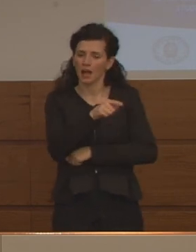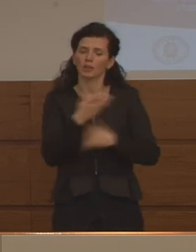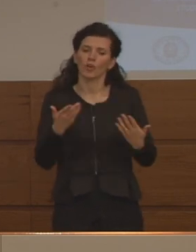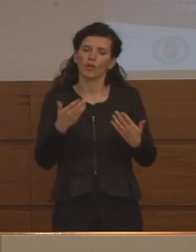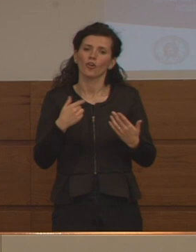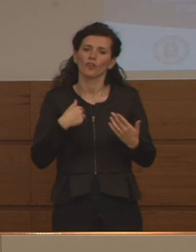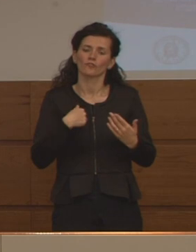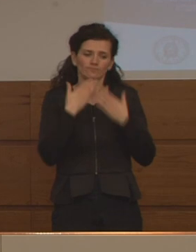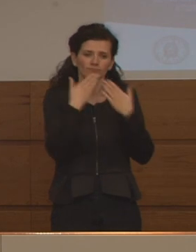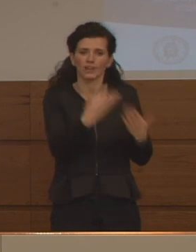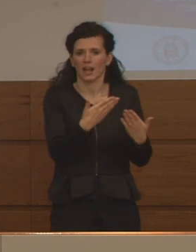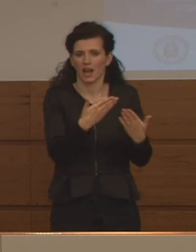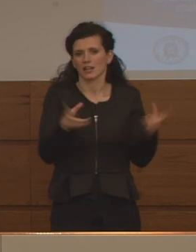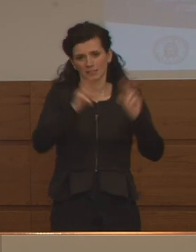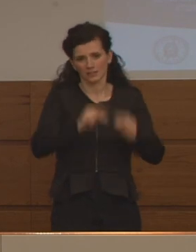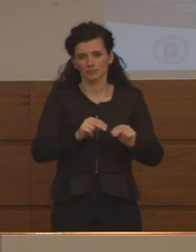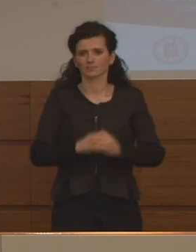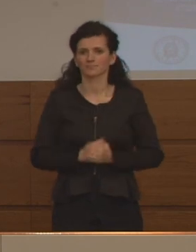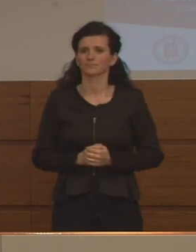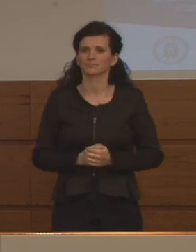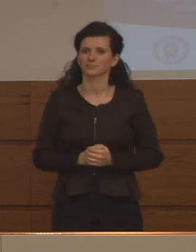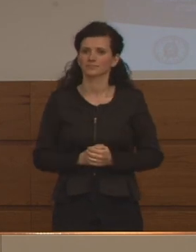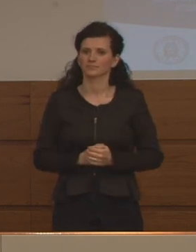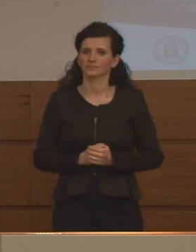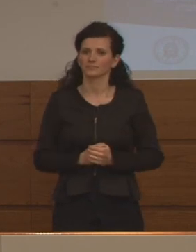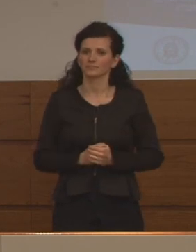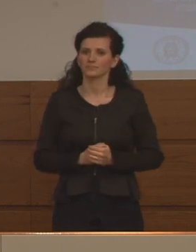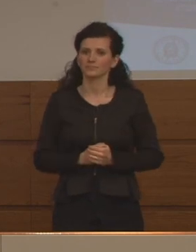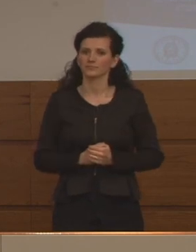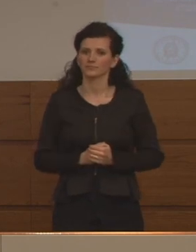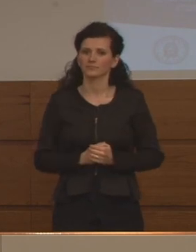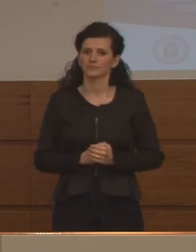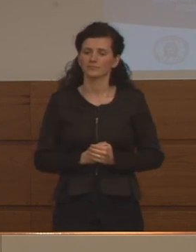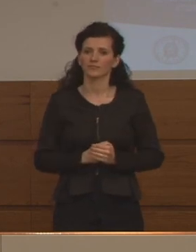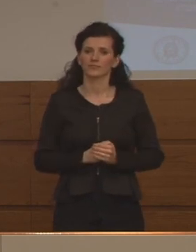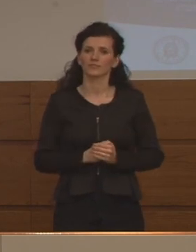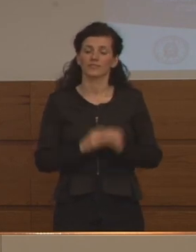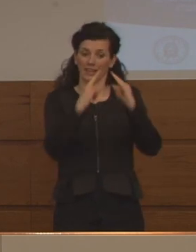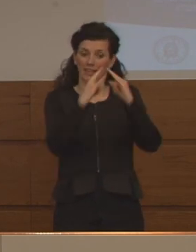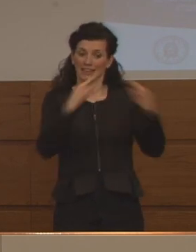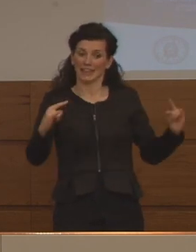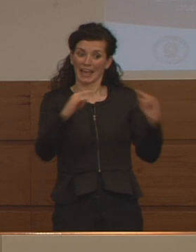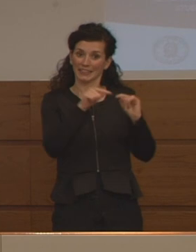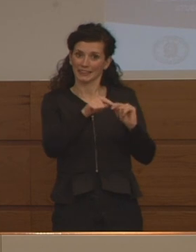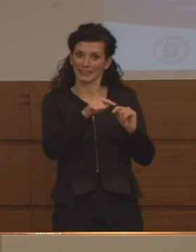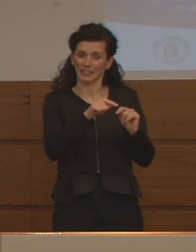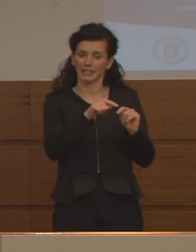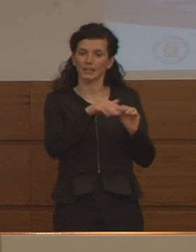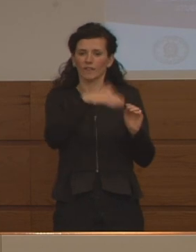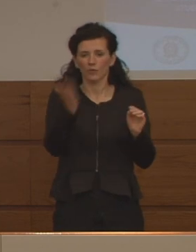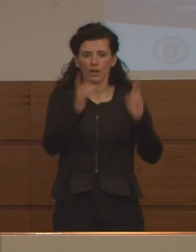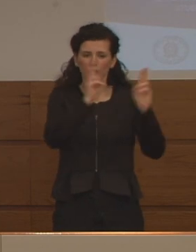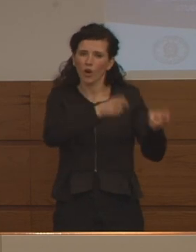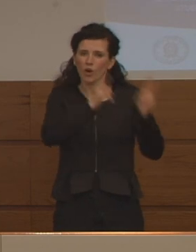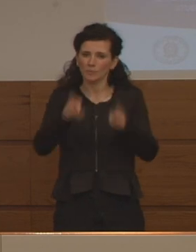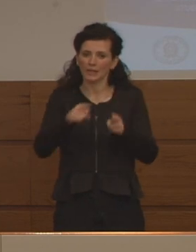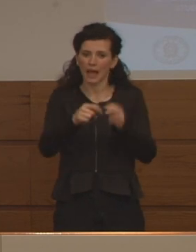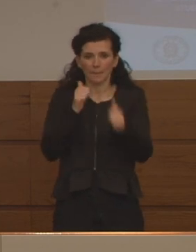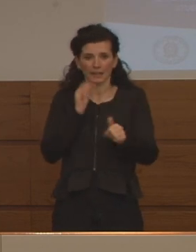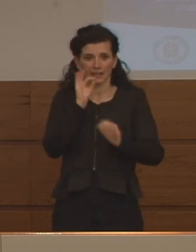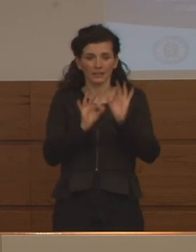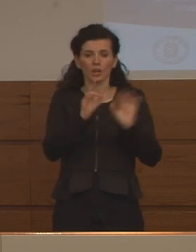ringraziamento per quanto riguarda le tende di pre triage all'esterno degli ospedali sono